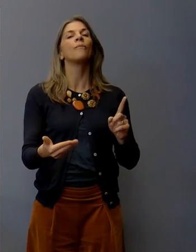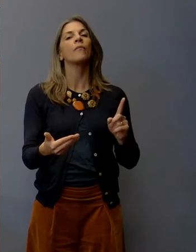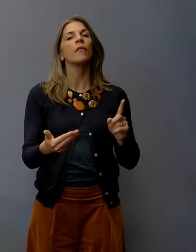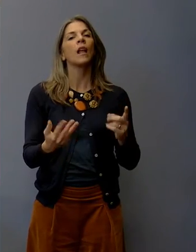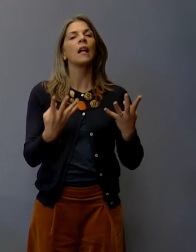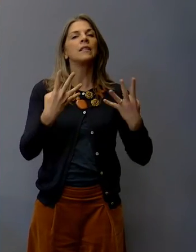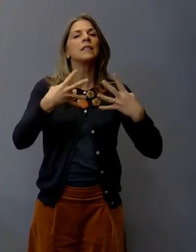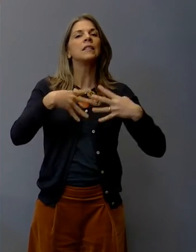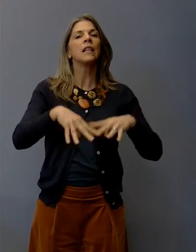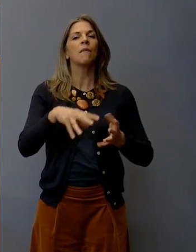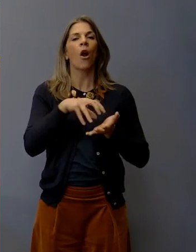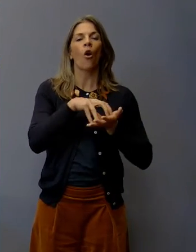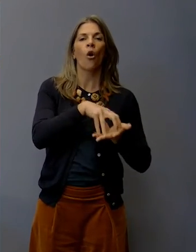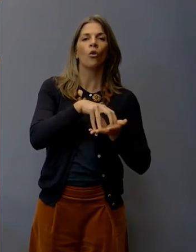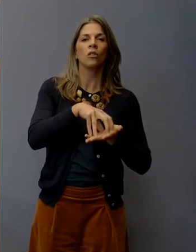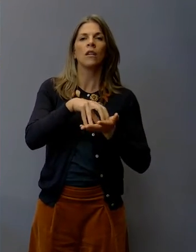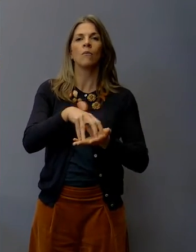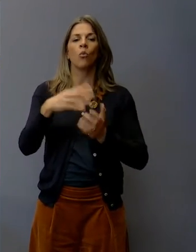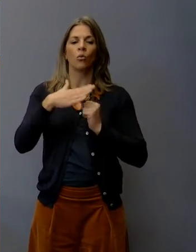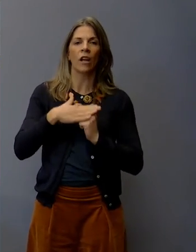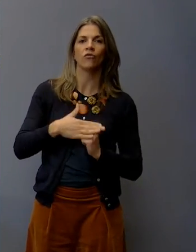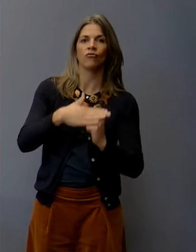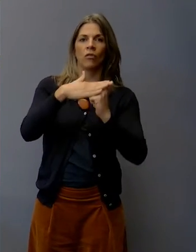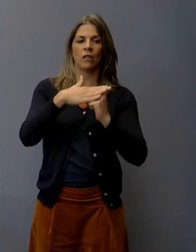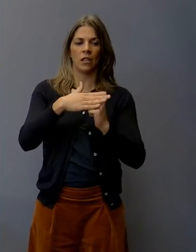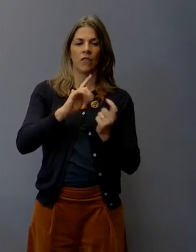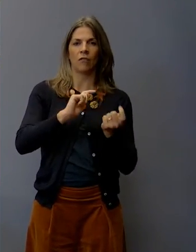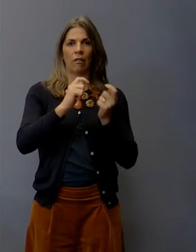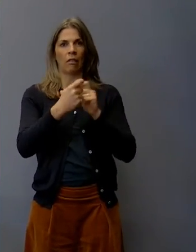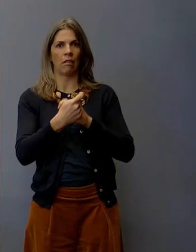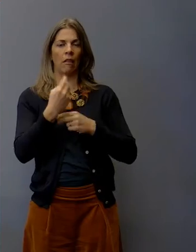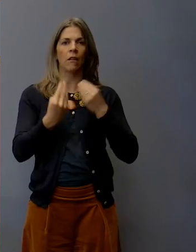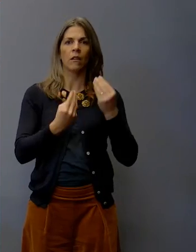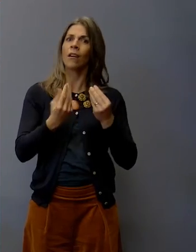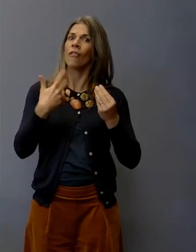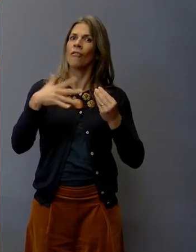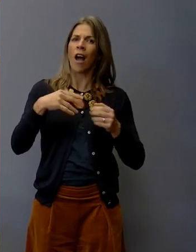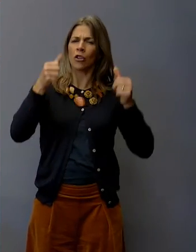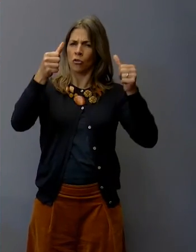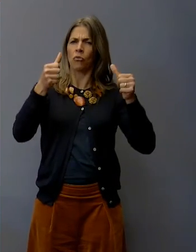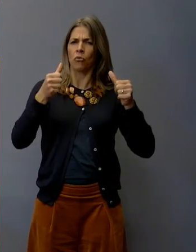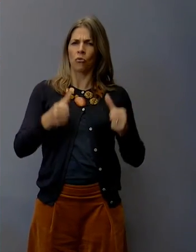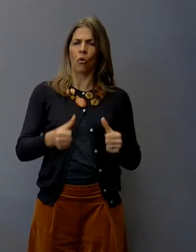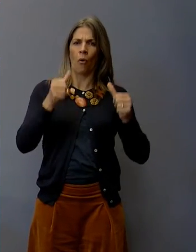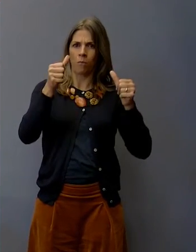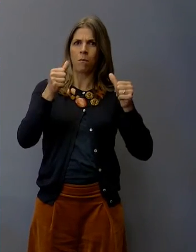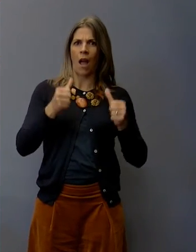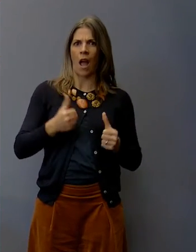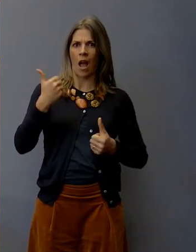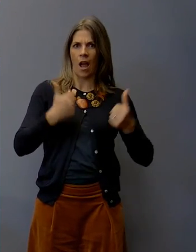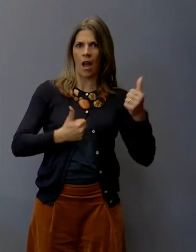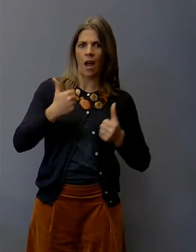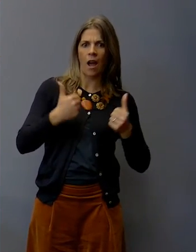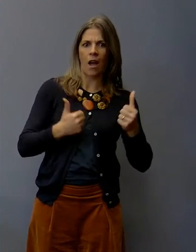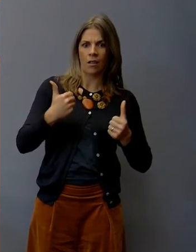e incentivi arrivando anche a emanare dei bandi ancor più rafforzati in questo